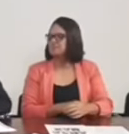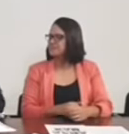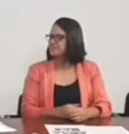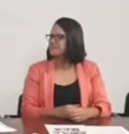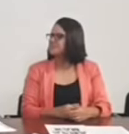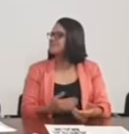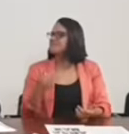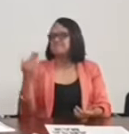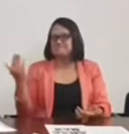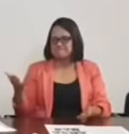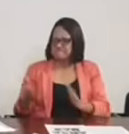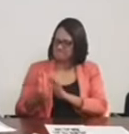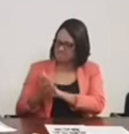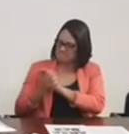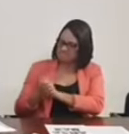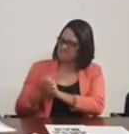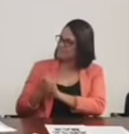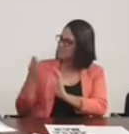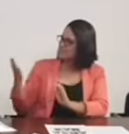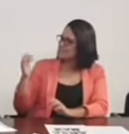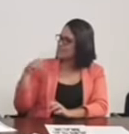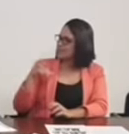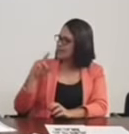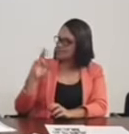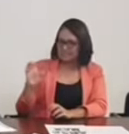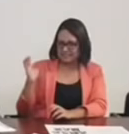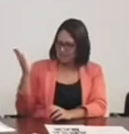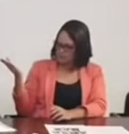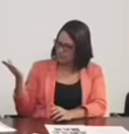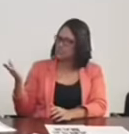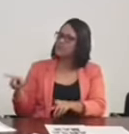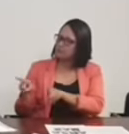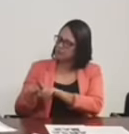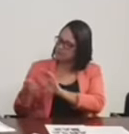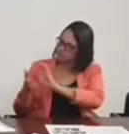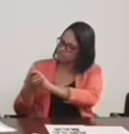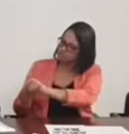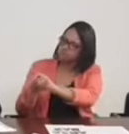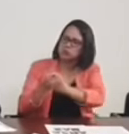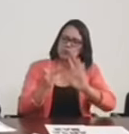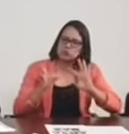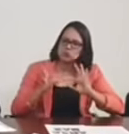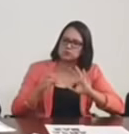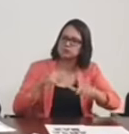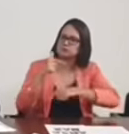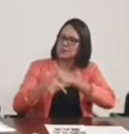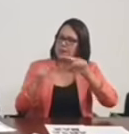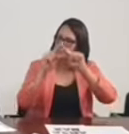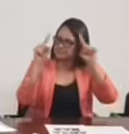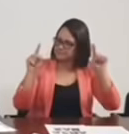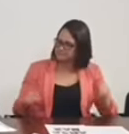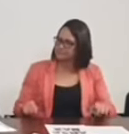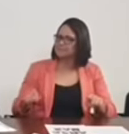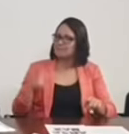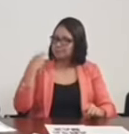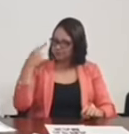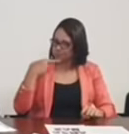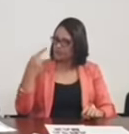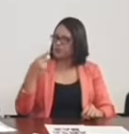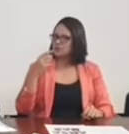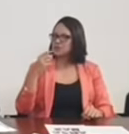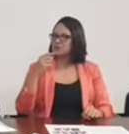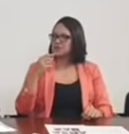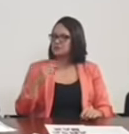André, parabéns a você e, por favor, extensivo a todos os servidores da Advocacia Geral da União. Com muito orgulho e satisfação,